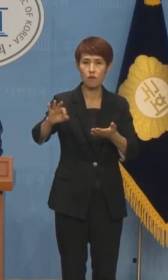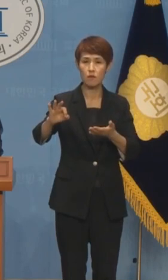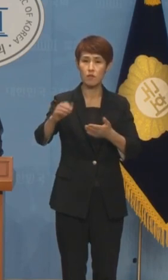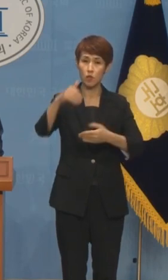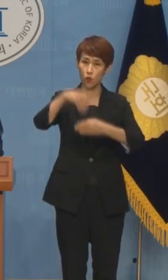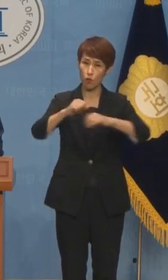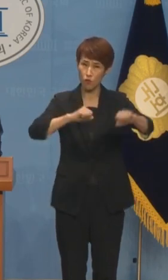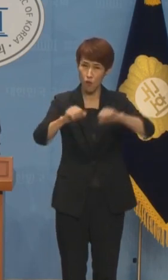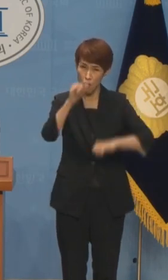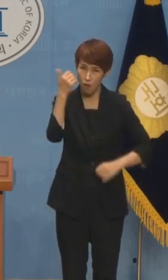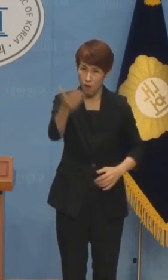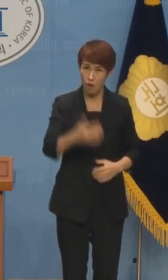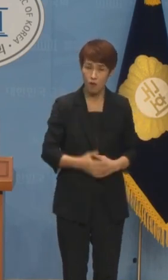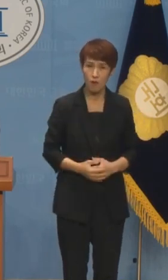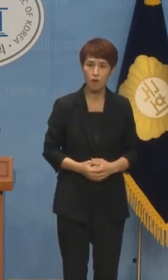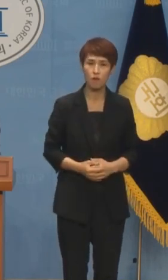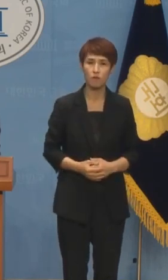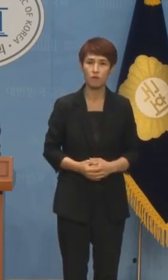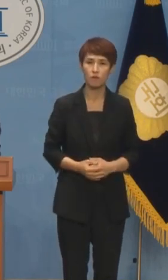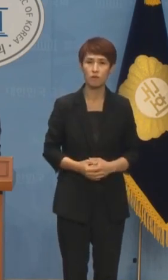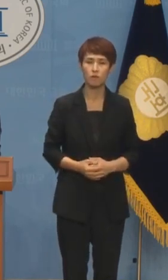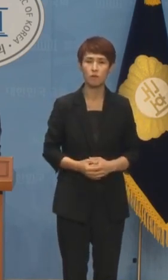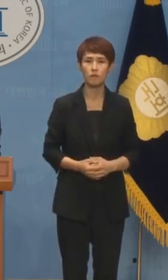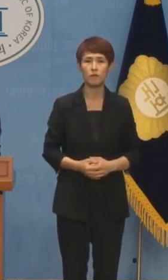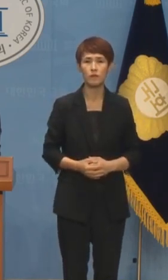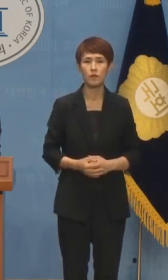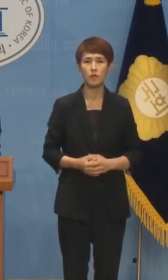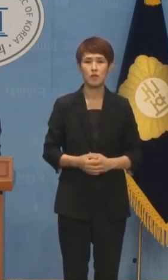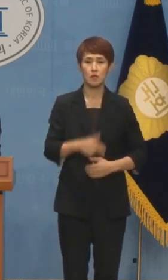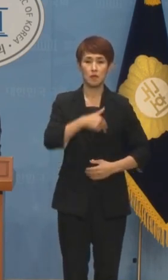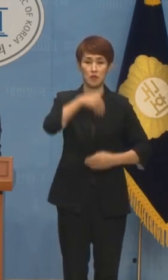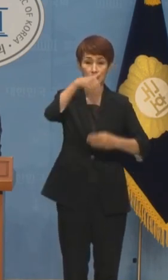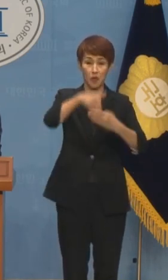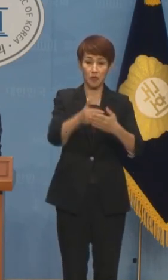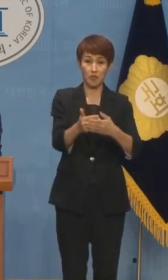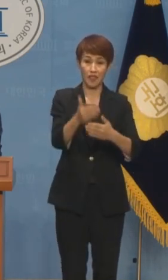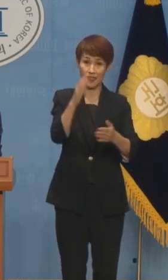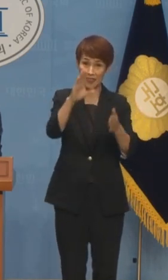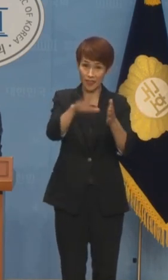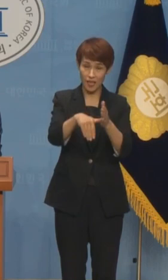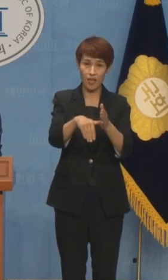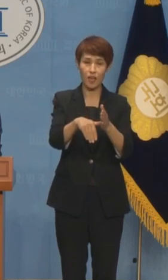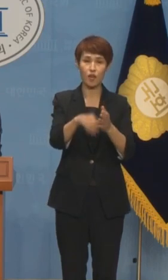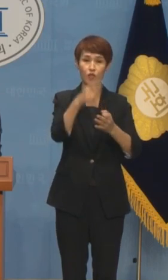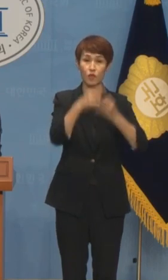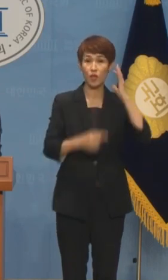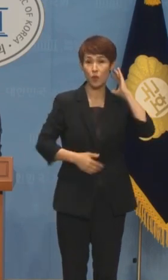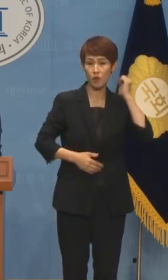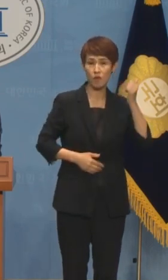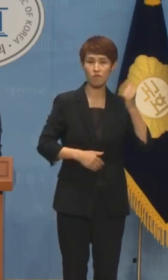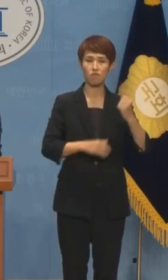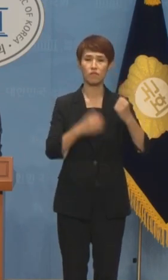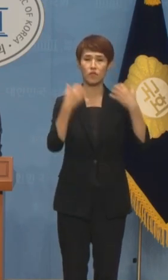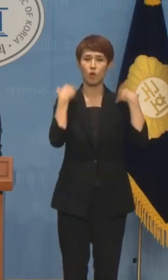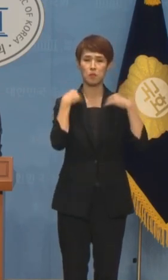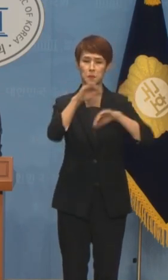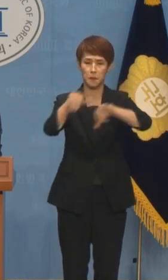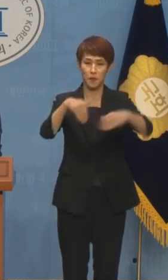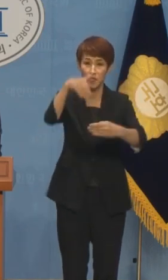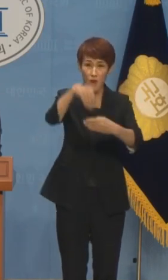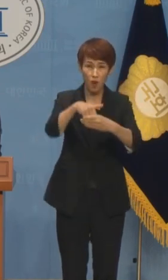했습니까? 언론 보도에 따르면 총선을 앞두고 윤석열 대통령의 관건 선거 논란을